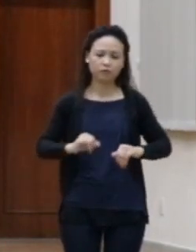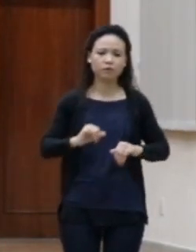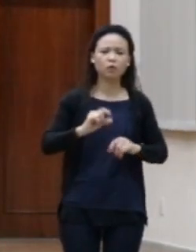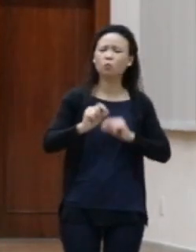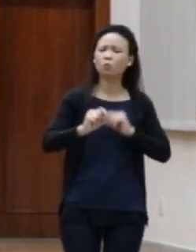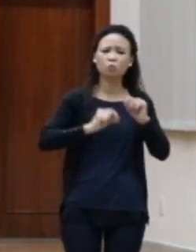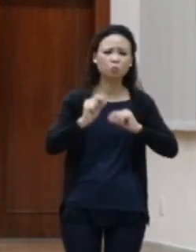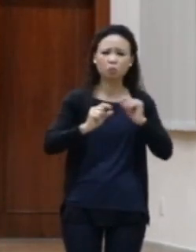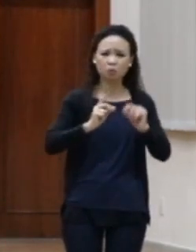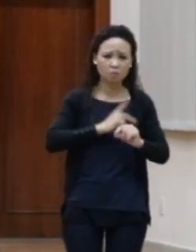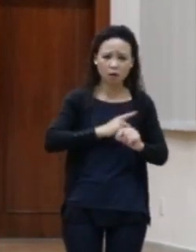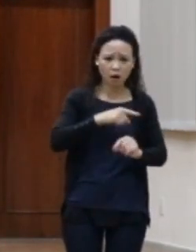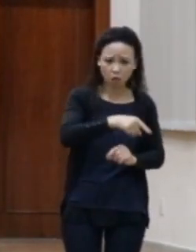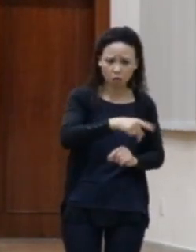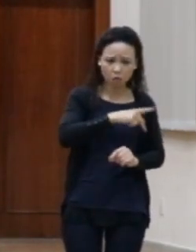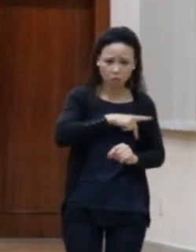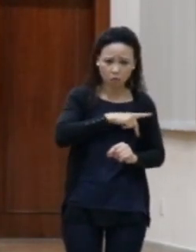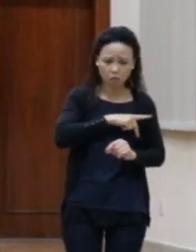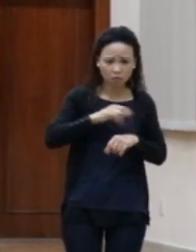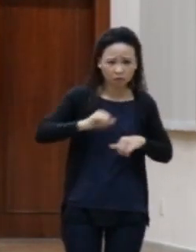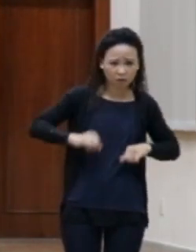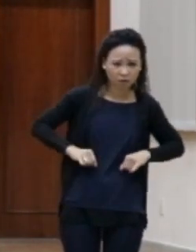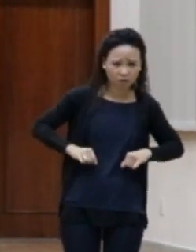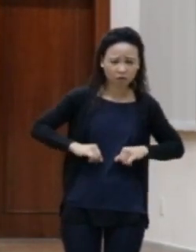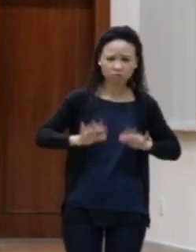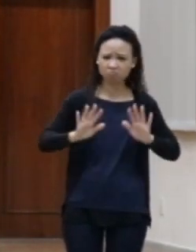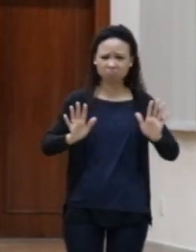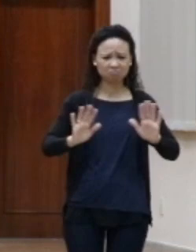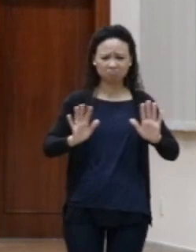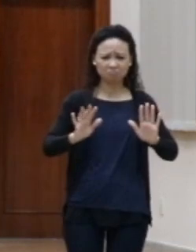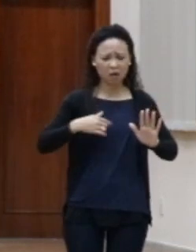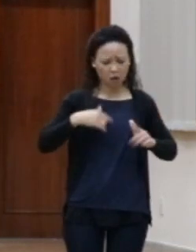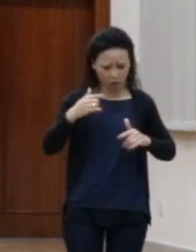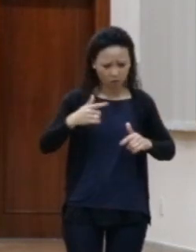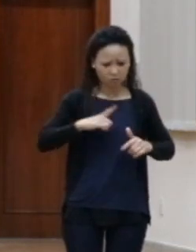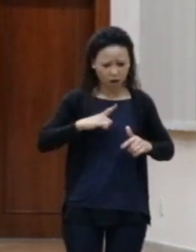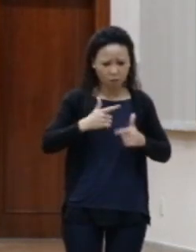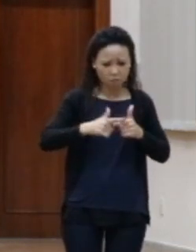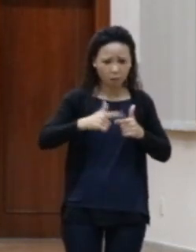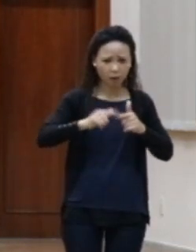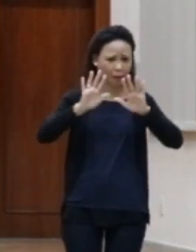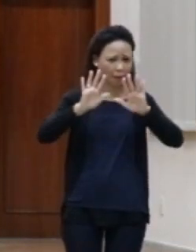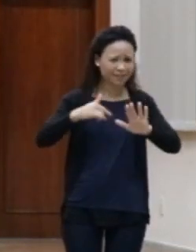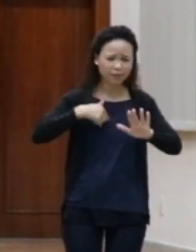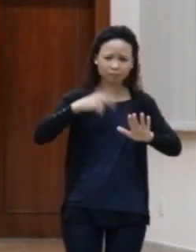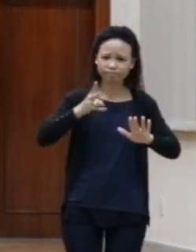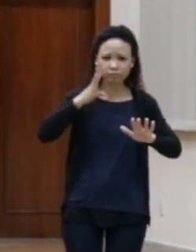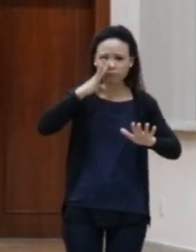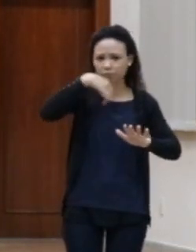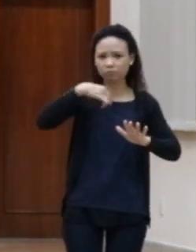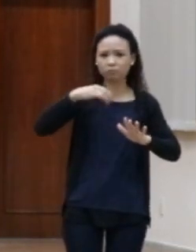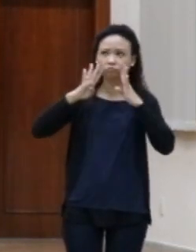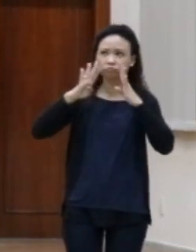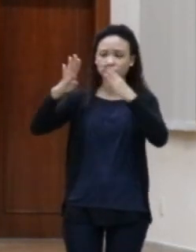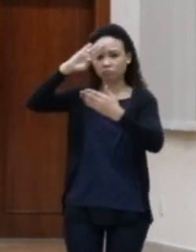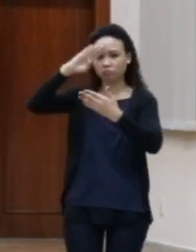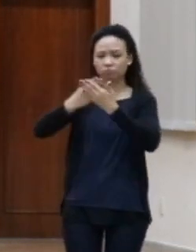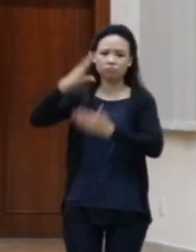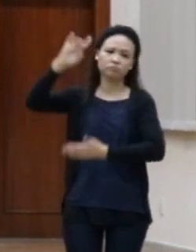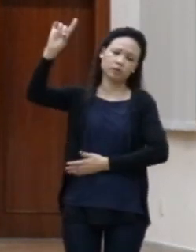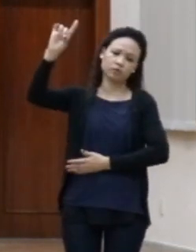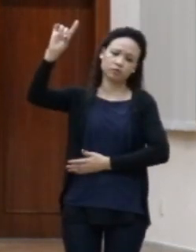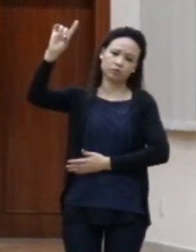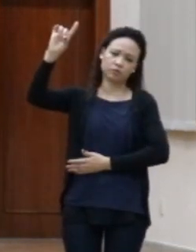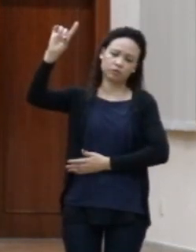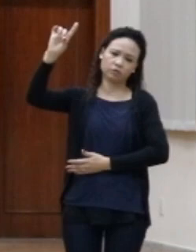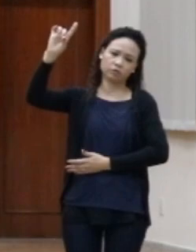que seja, para que o poder de Cristo repouse em mim. O que podemos aprender com